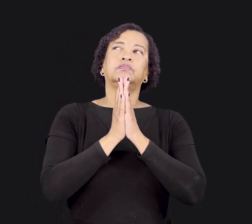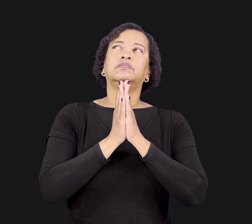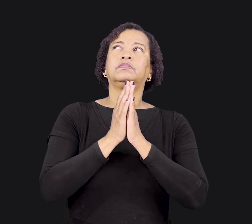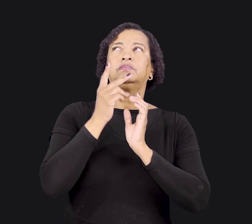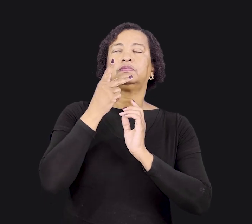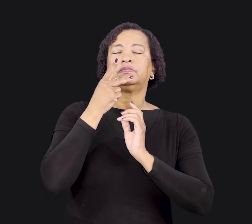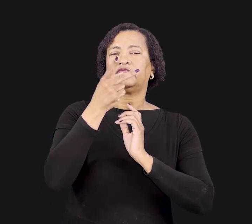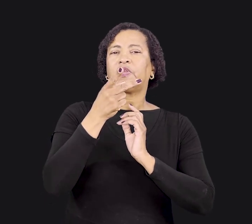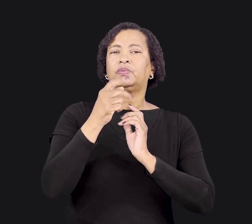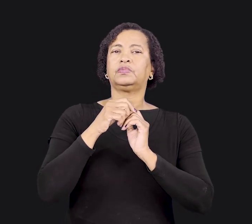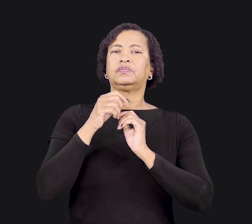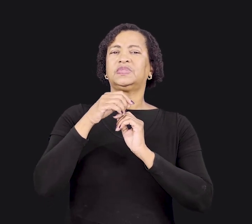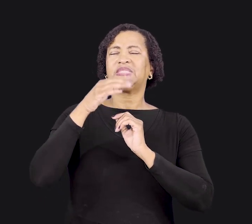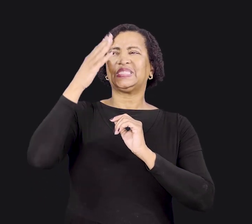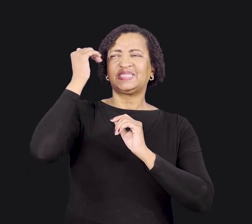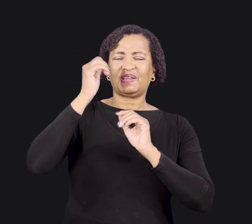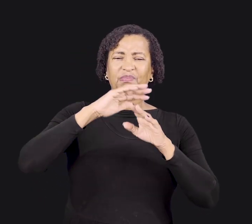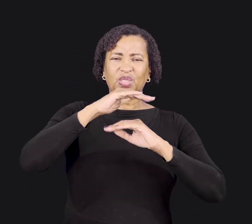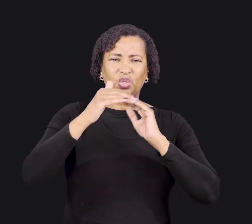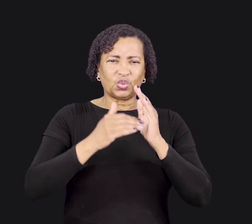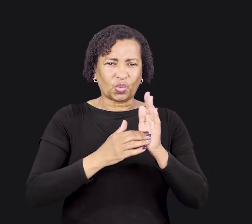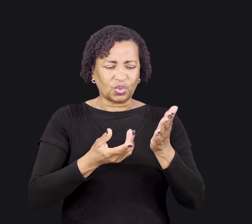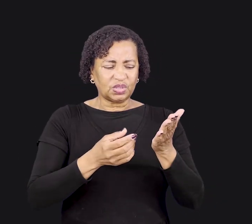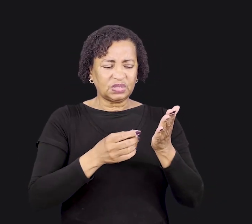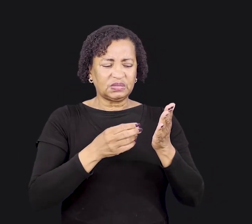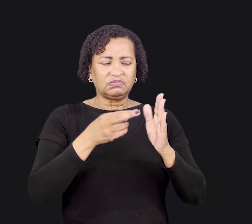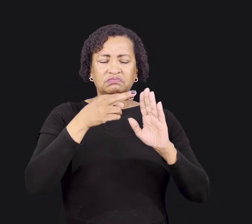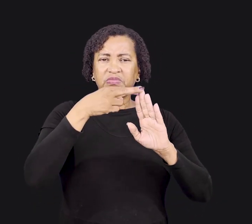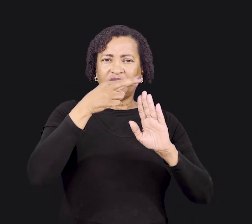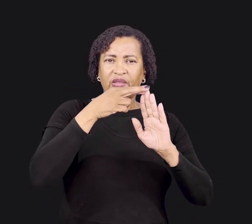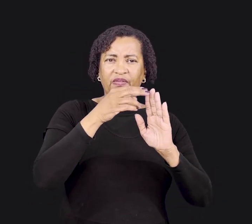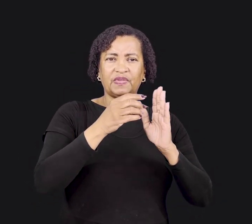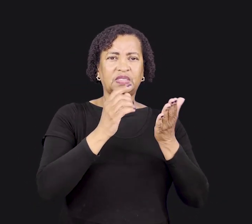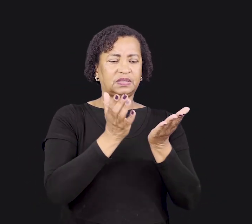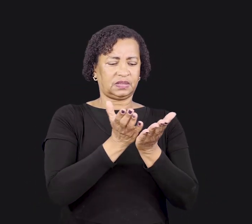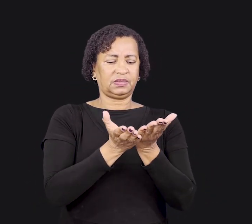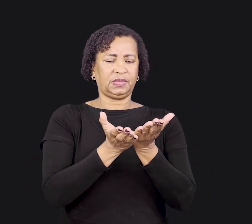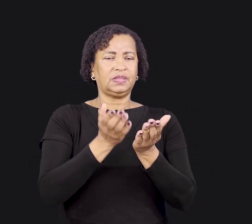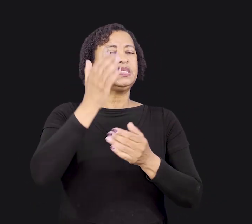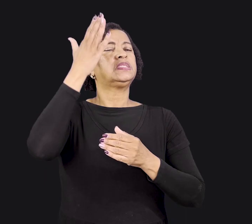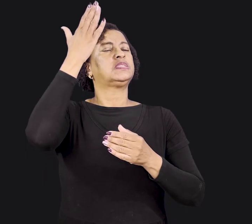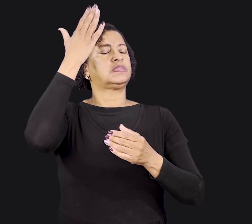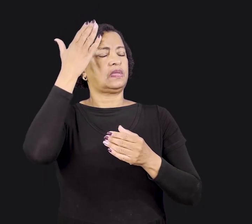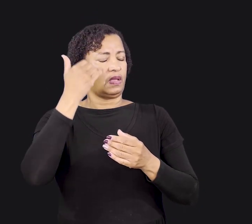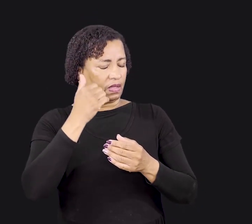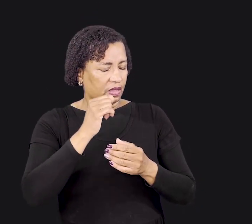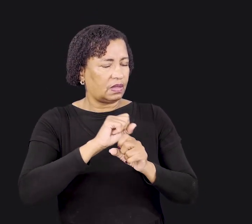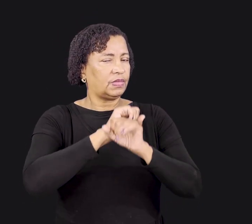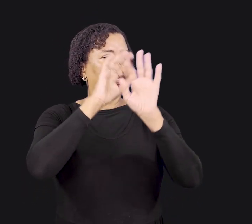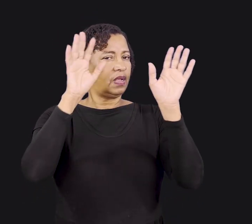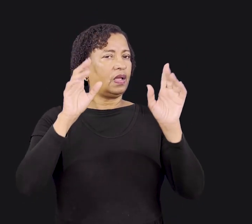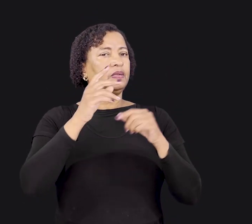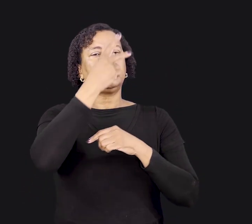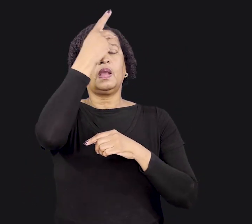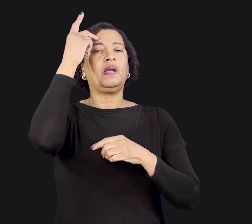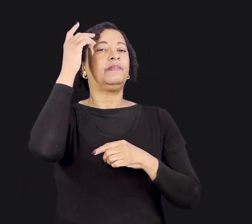sabe todas as referências da Bíblia? Ela respondeu, claro que Ele sabe, mas quem não sabe são